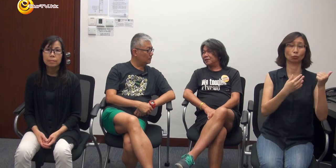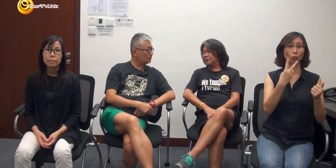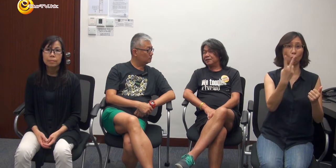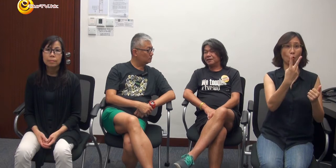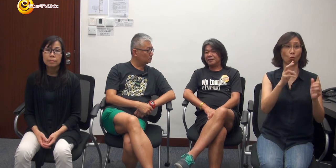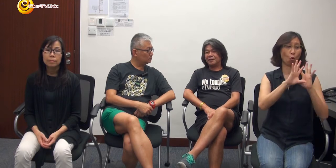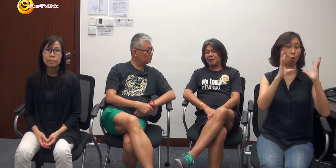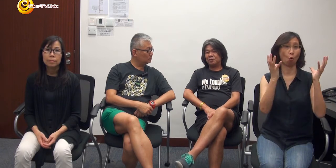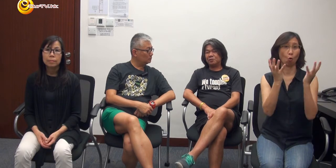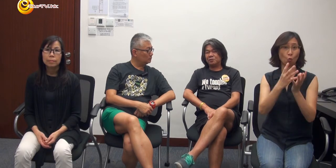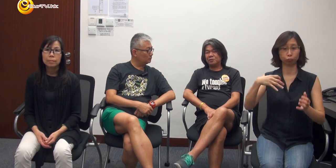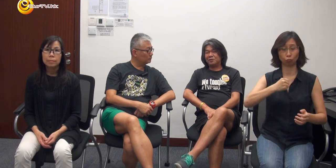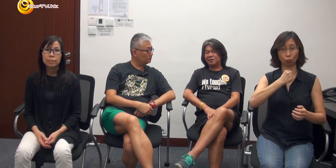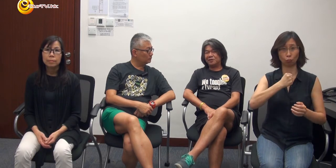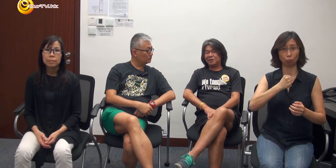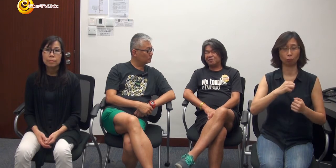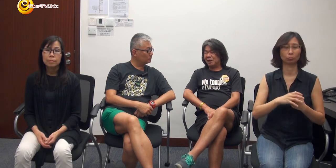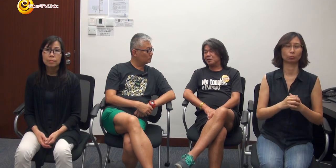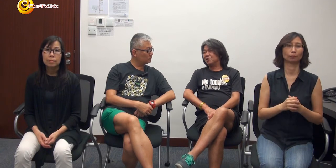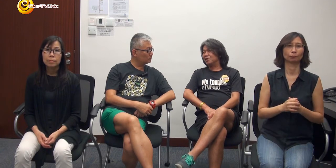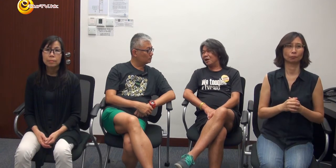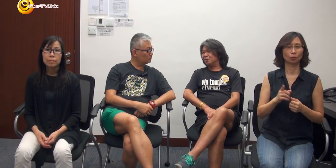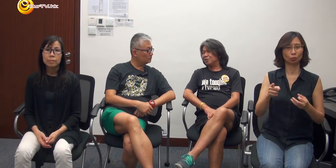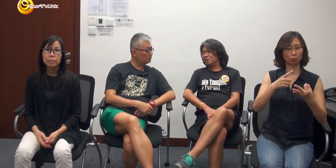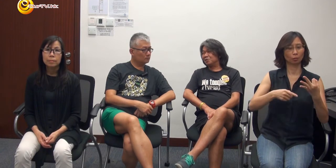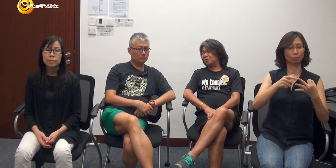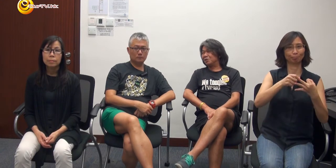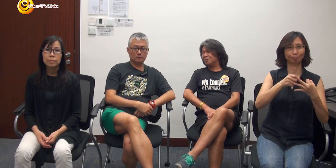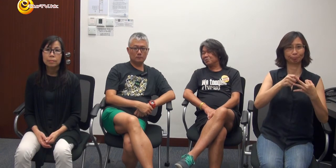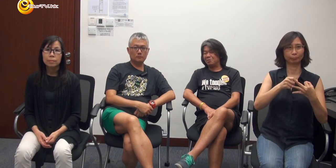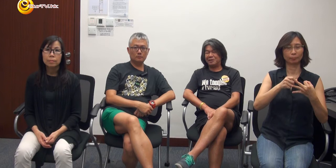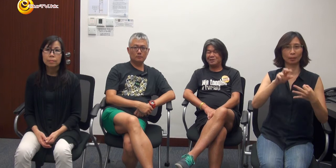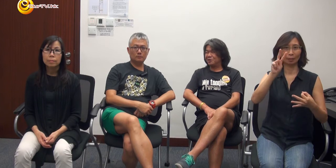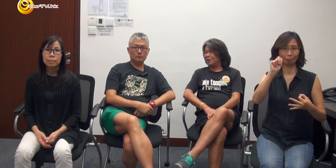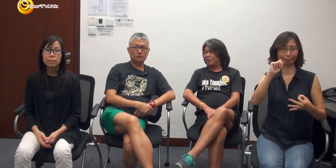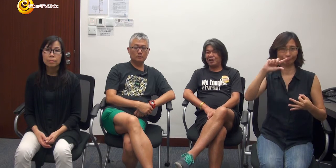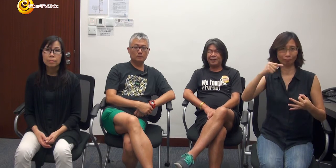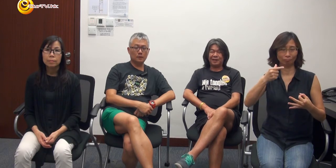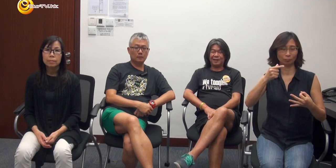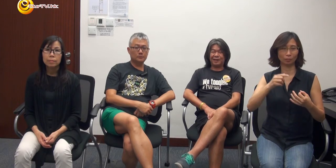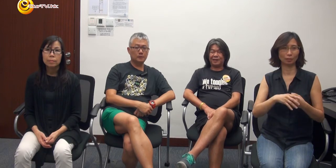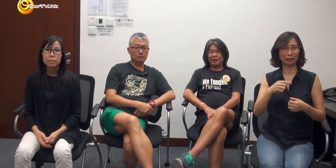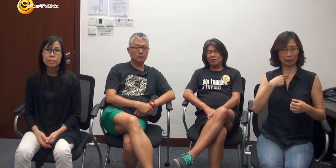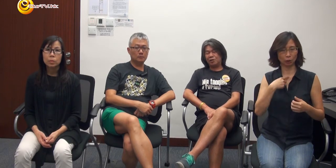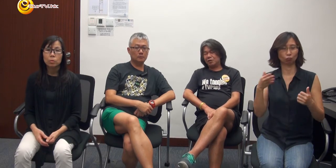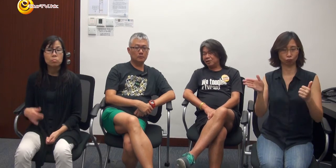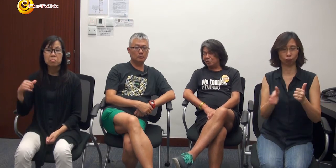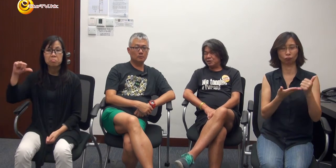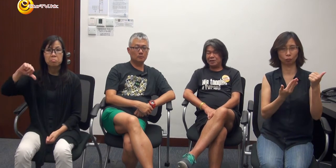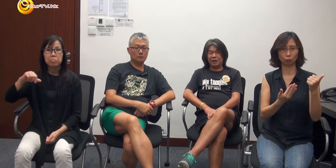啊。 咁吳克儉都應該炒喎，冇得即係未試過得過啦。 係咯，唔得點？ 幼稚即係